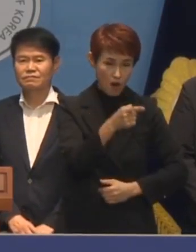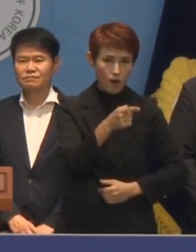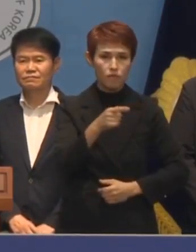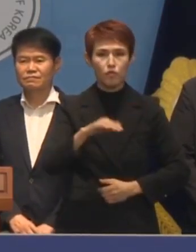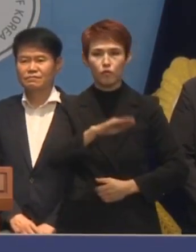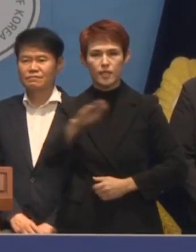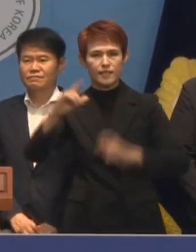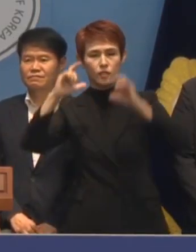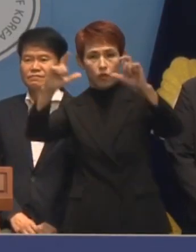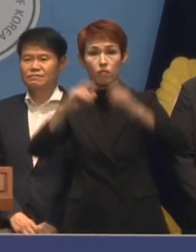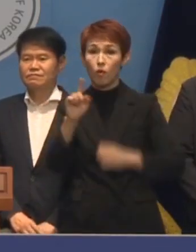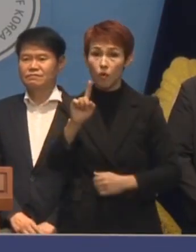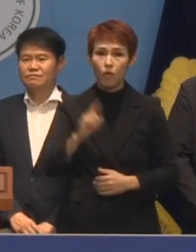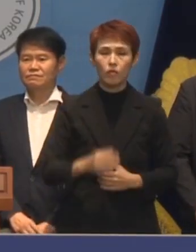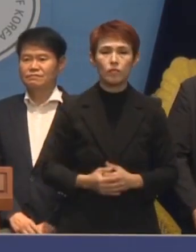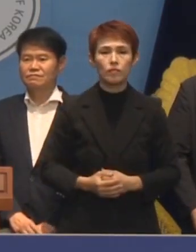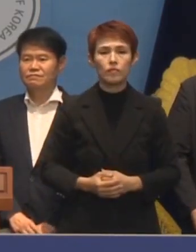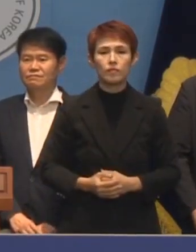같이 선언합니다.